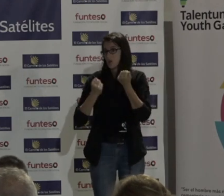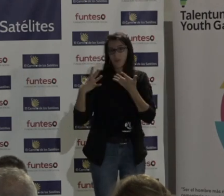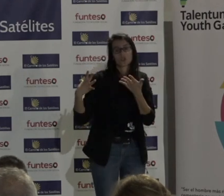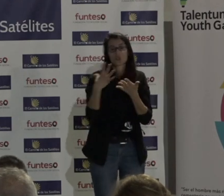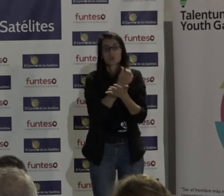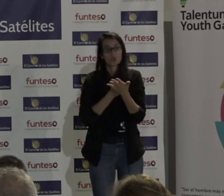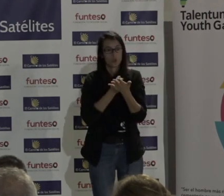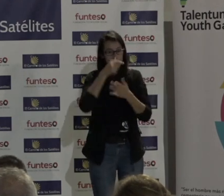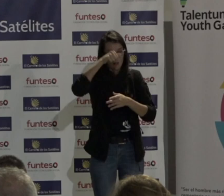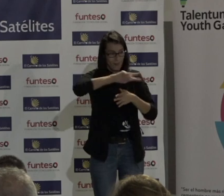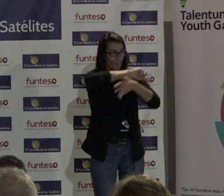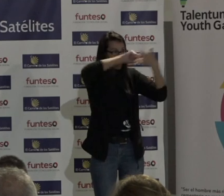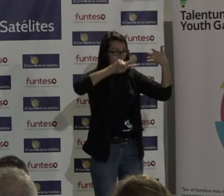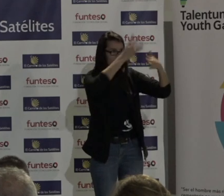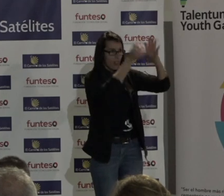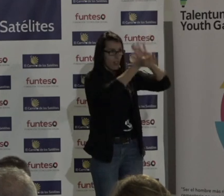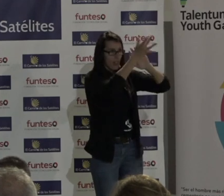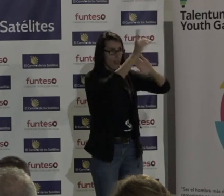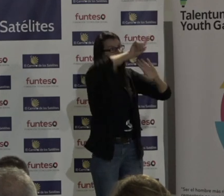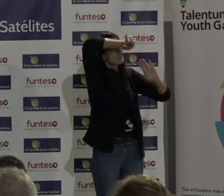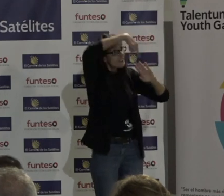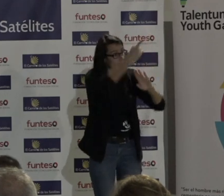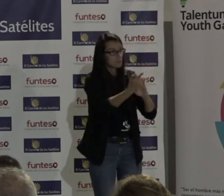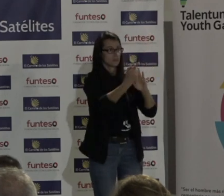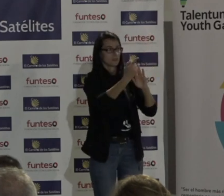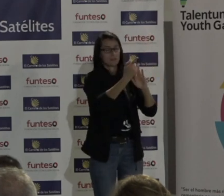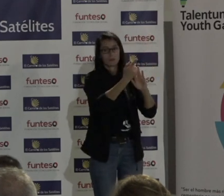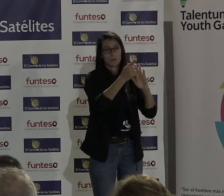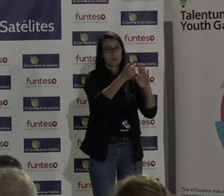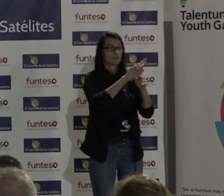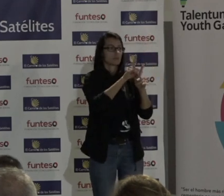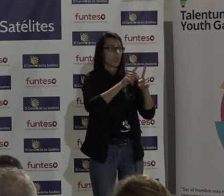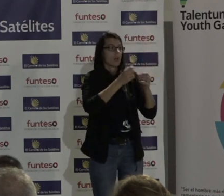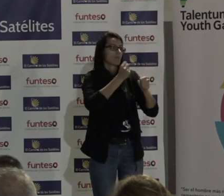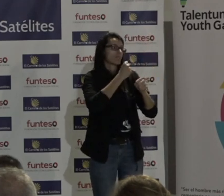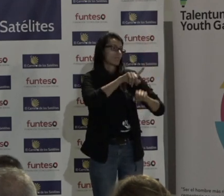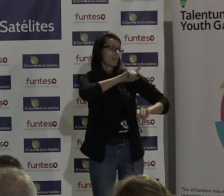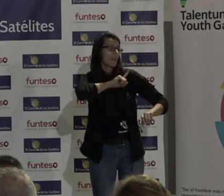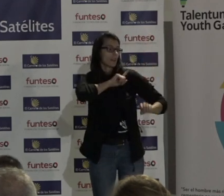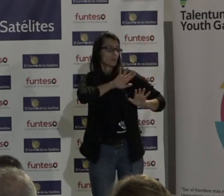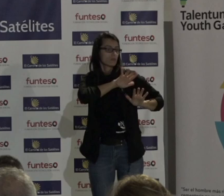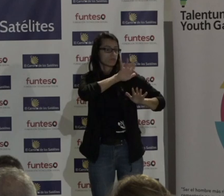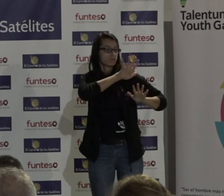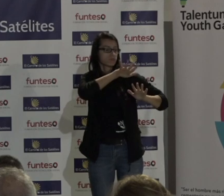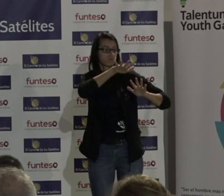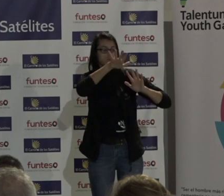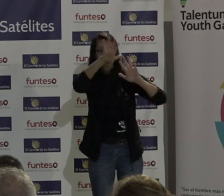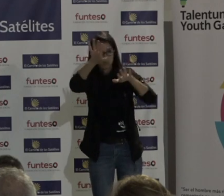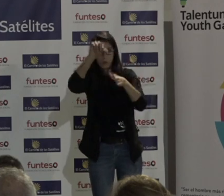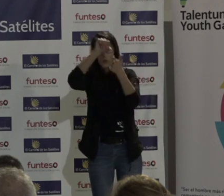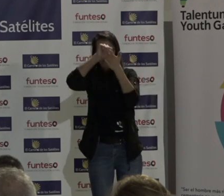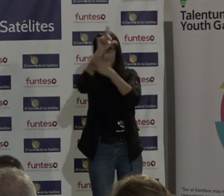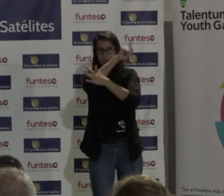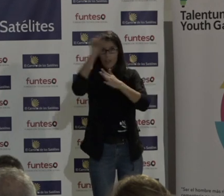eso se pudiese producir para que luego las legiones construyesen más de 100 ciudades en